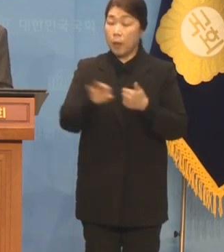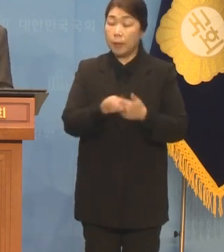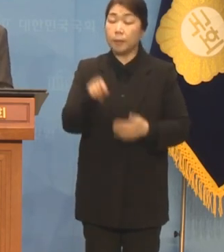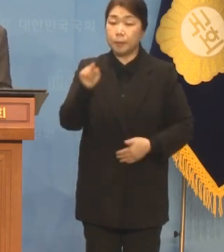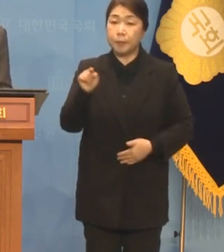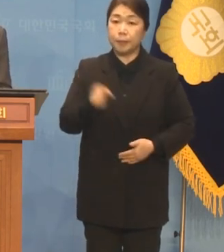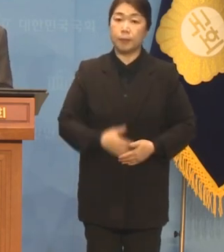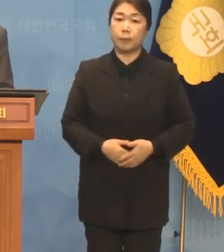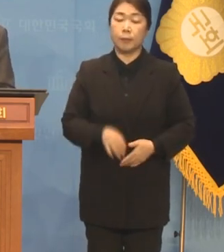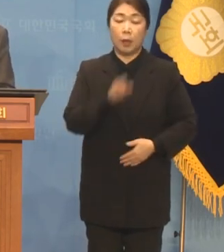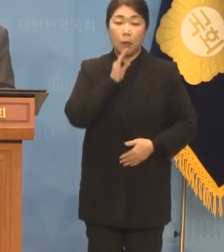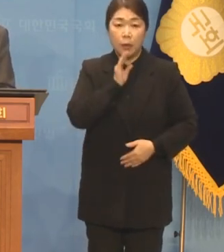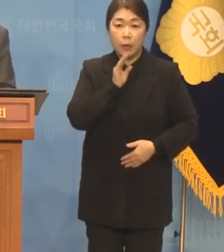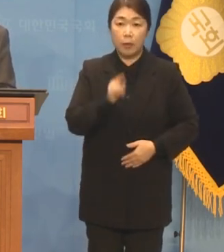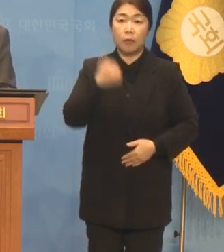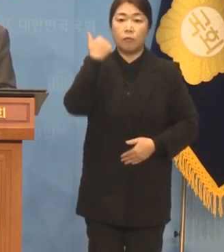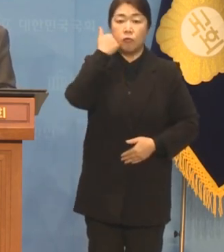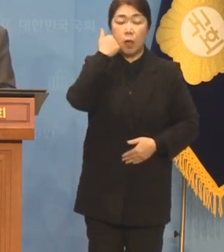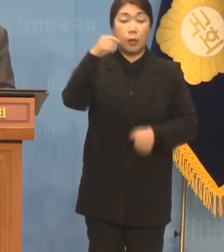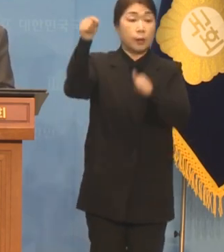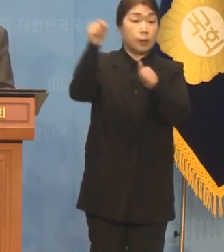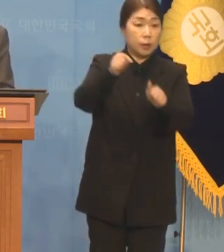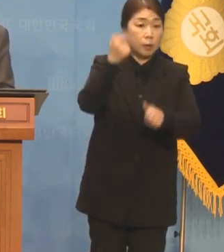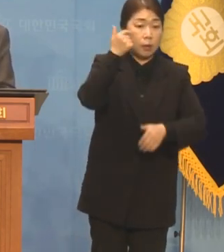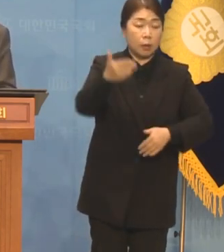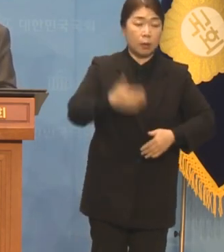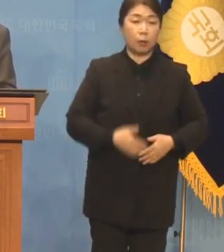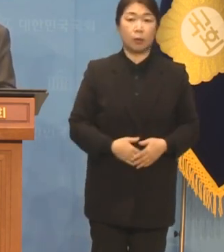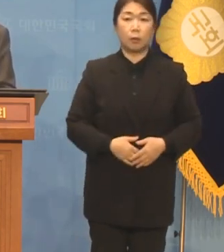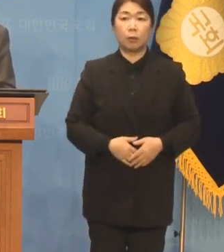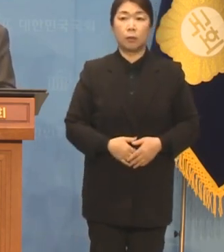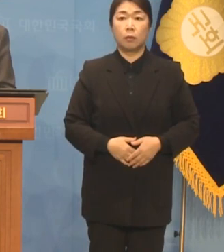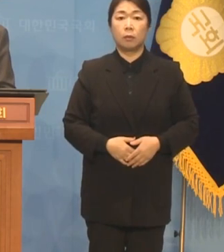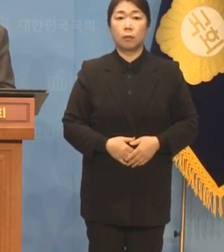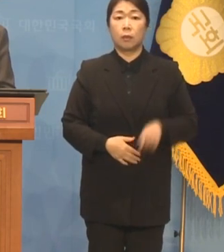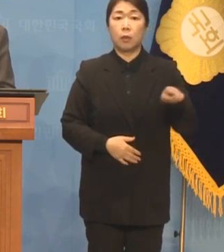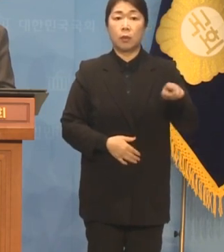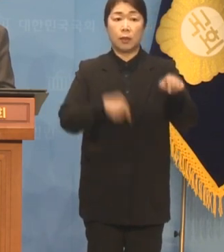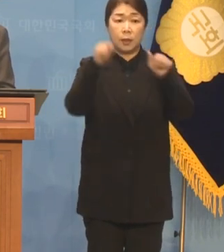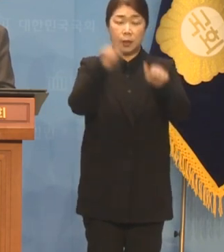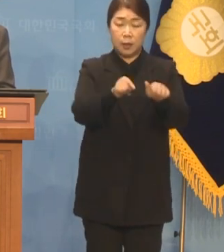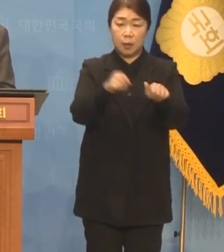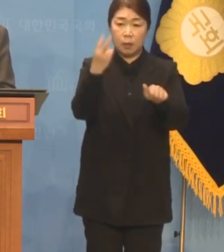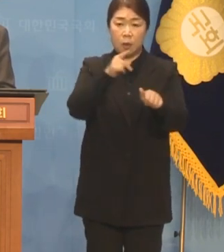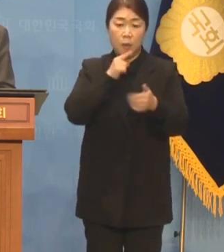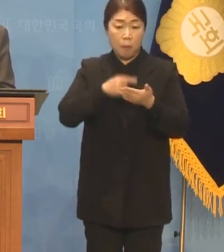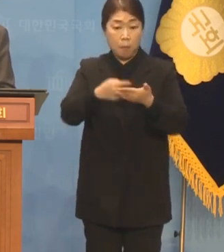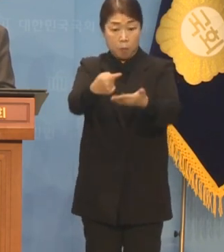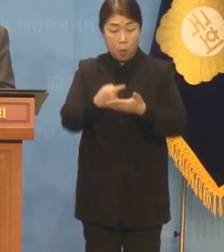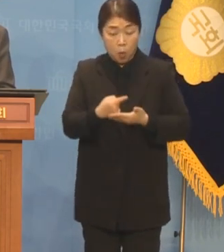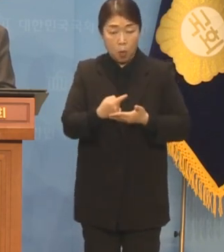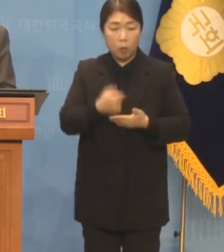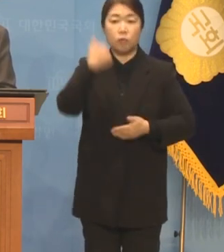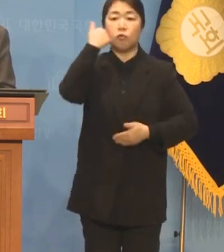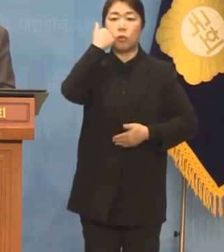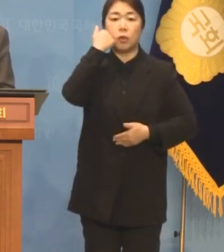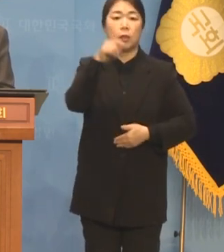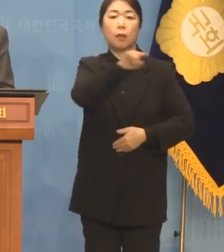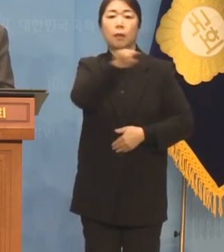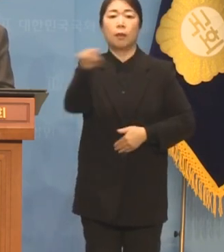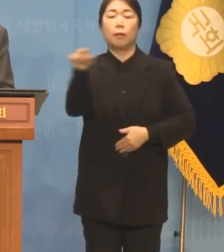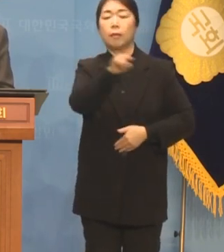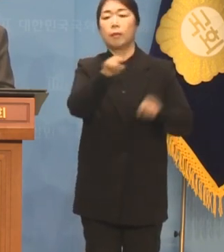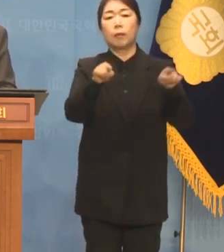이것은 과연 누가 지시를 한 것인지 이것을 지시하고 보고한 최종 윗선이